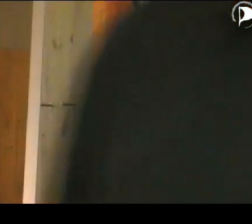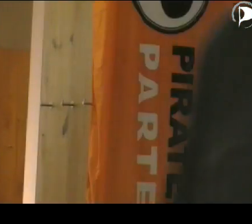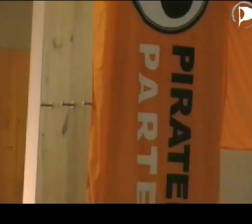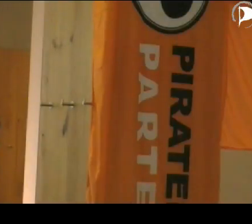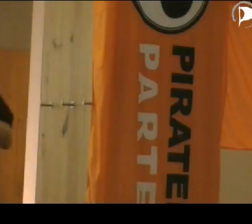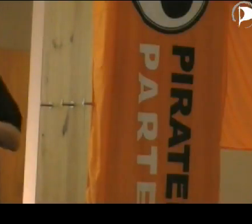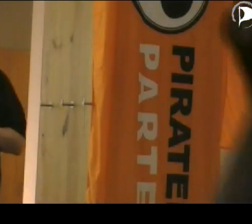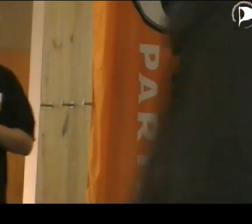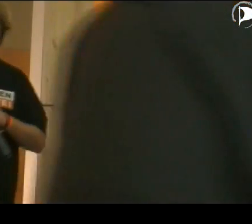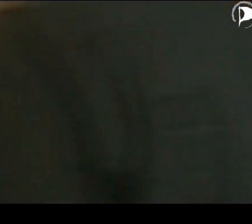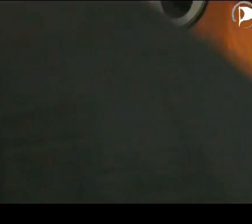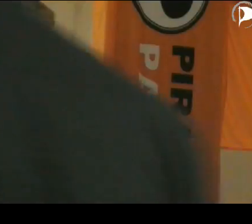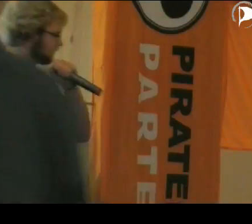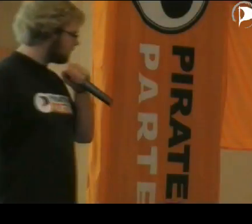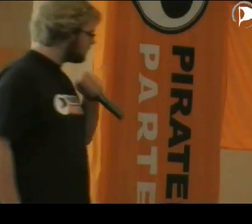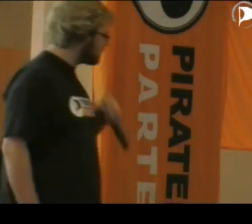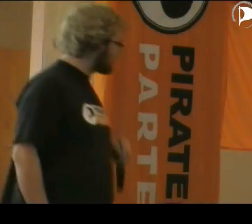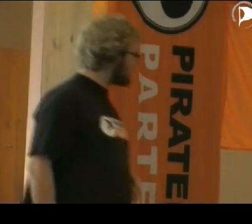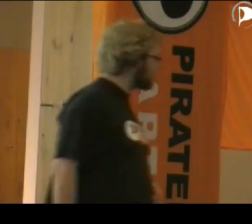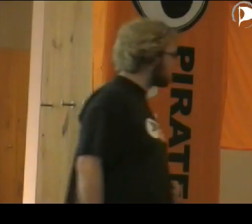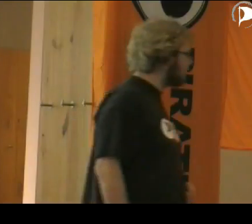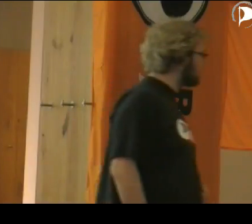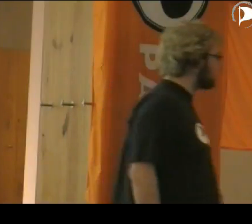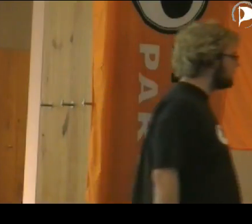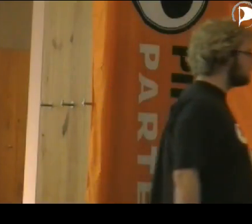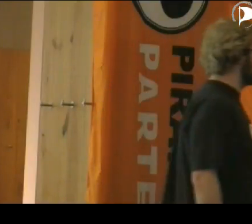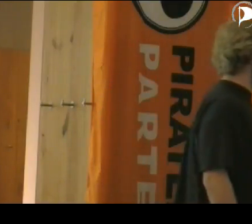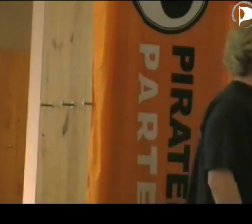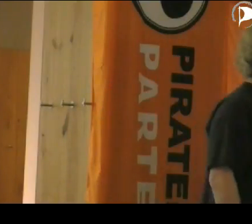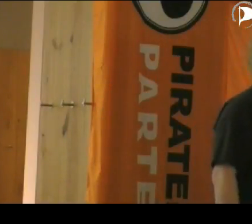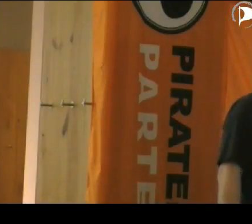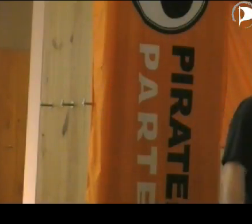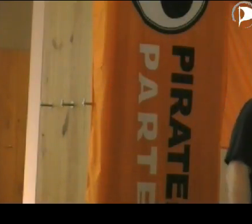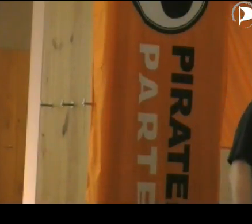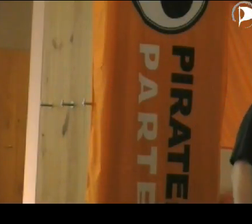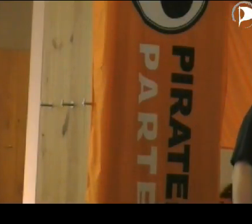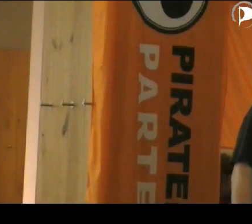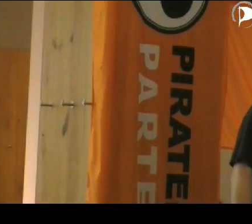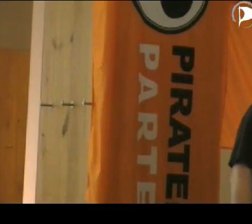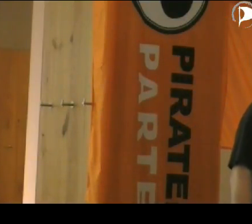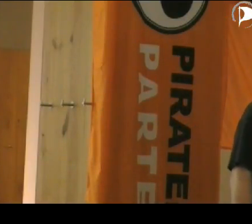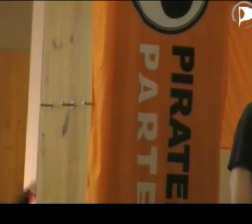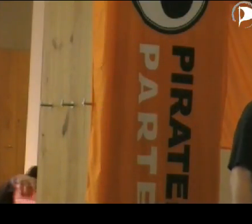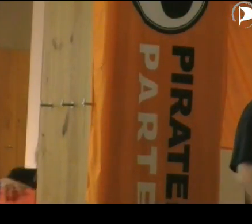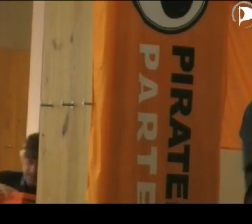das nächste abend das wir ist der politische geschäftsführer